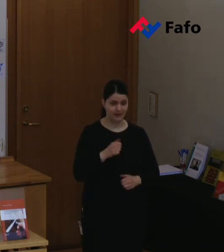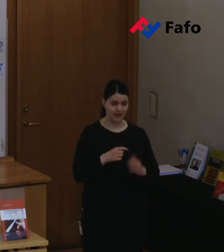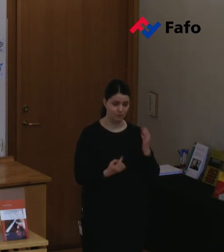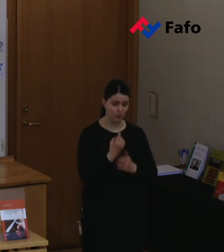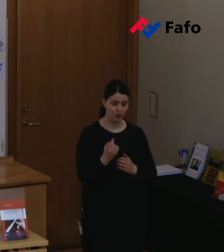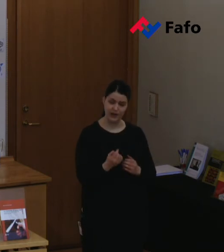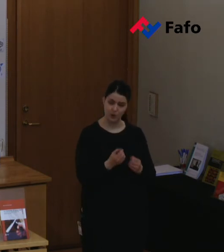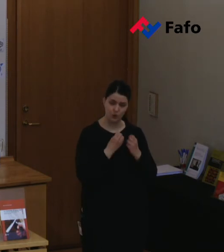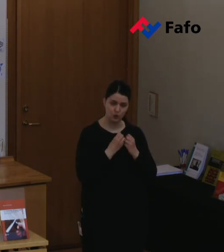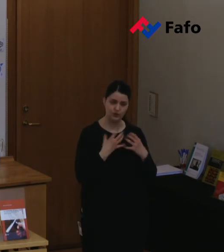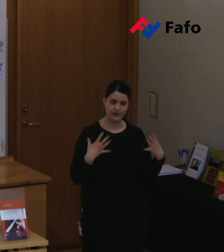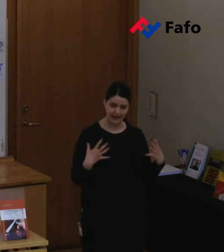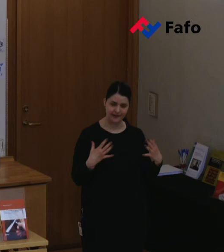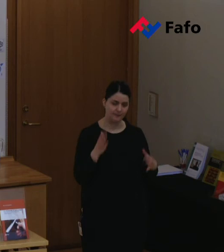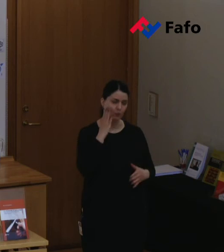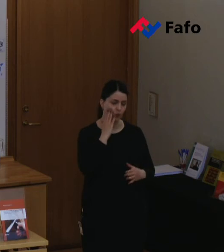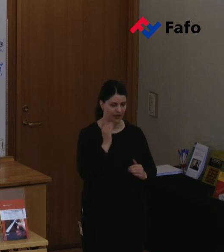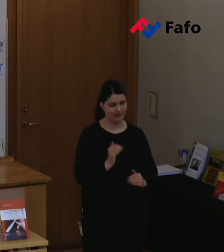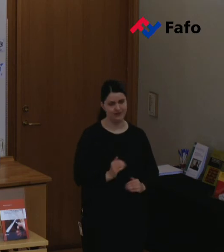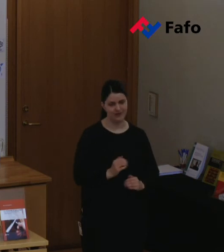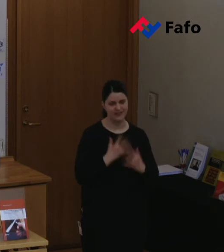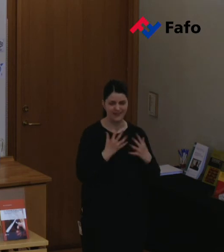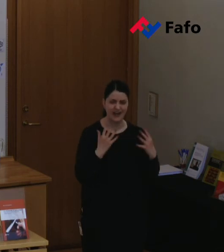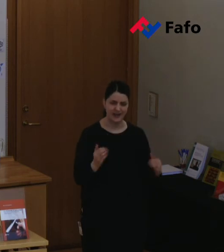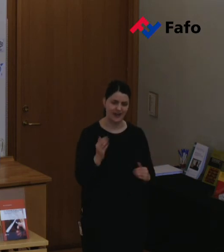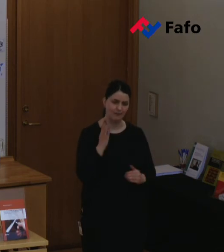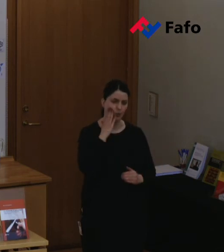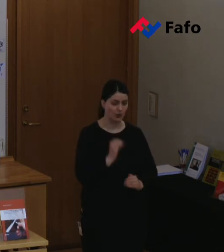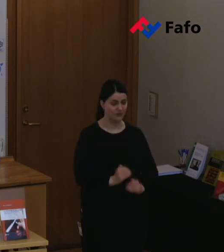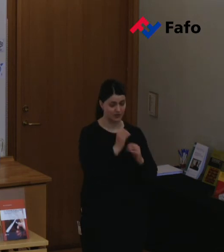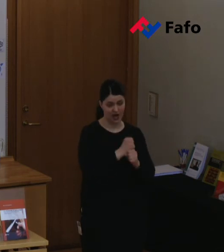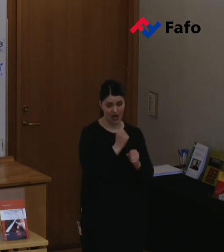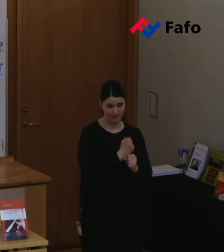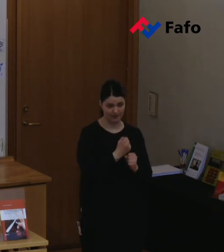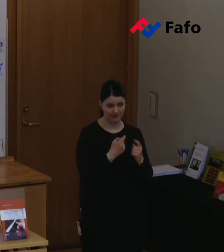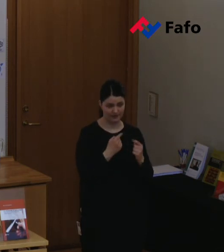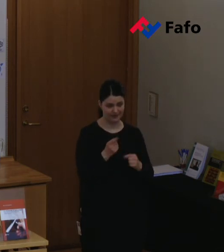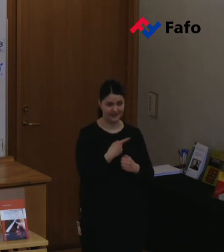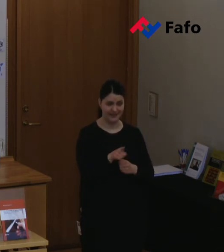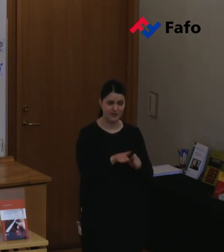det generelle boligsosiale arbeidet til de som trenger det mest.